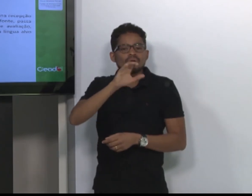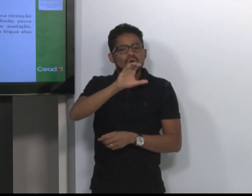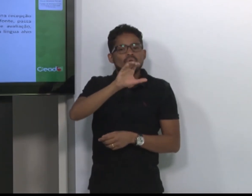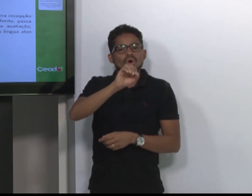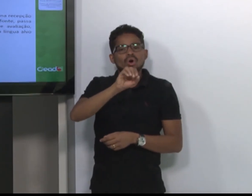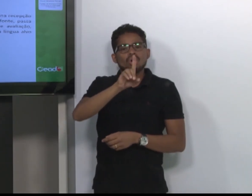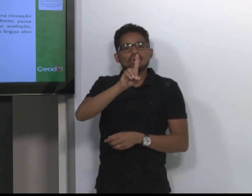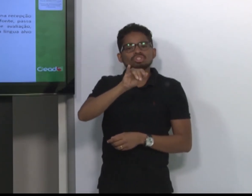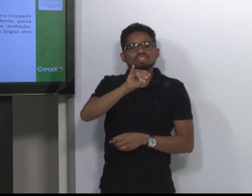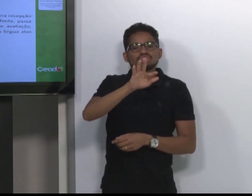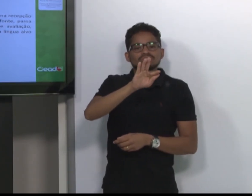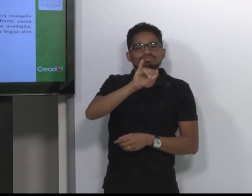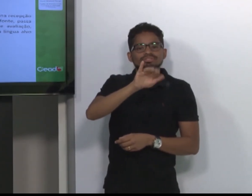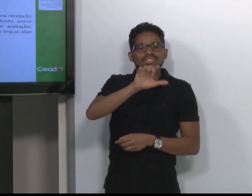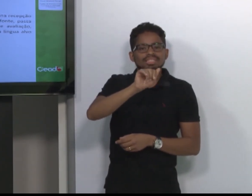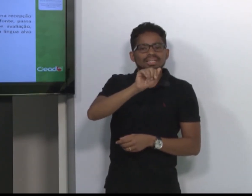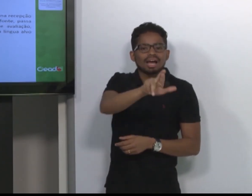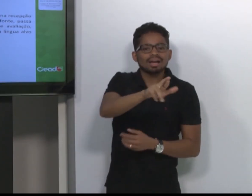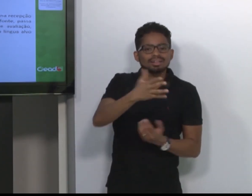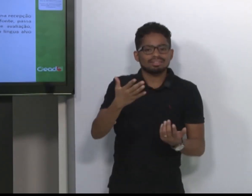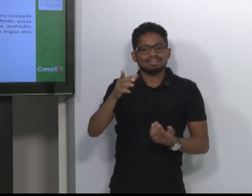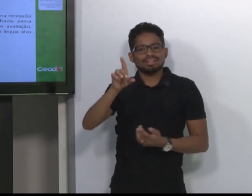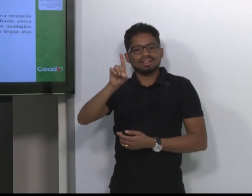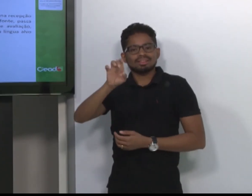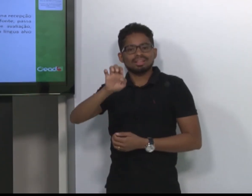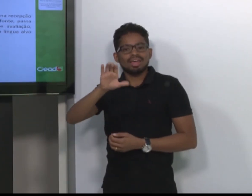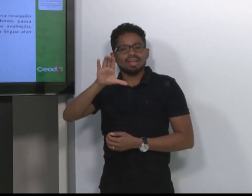Há uma palavra que sempre se utiliza nesse caso: